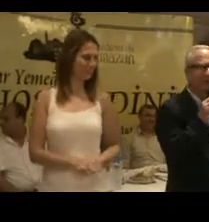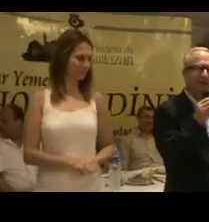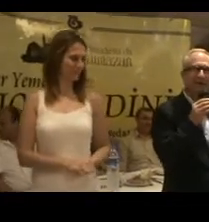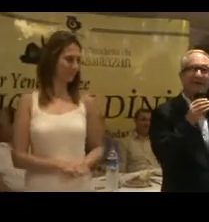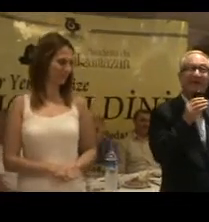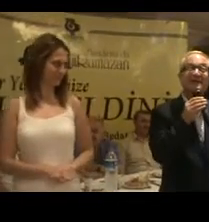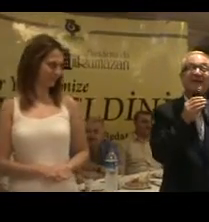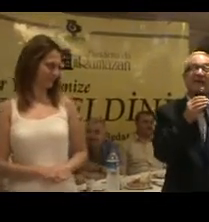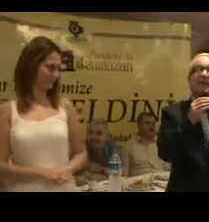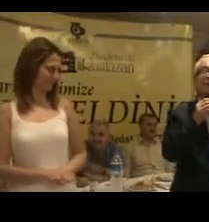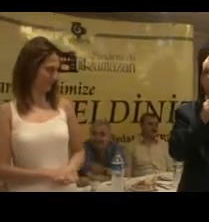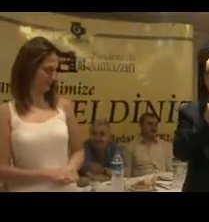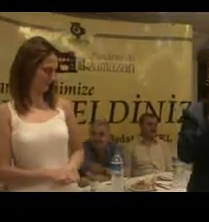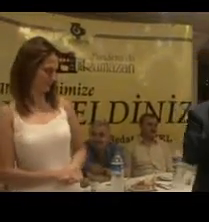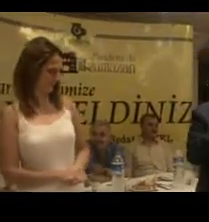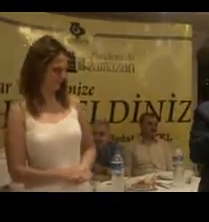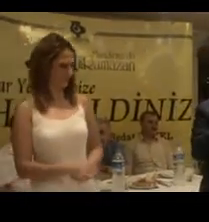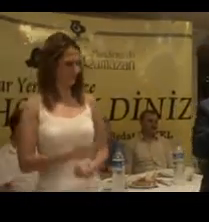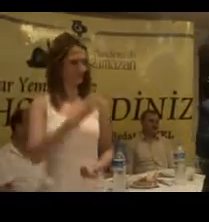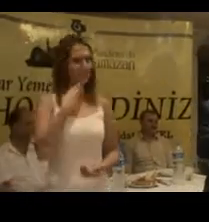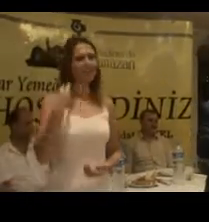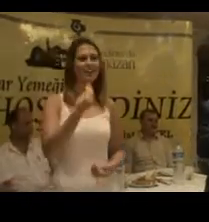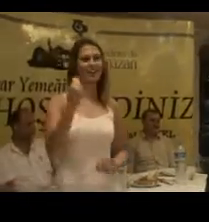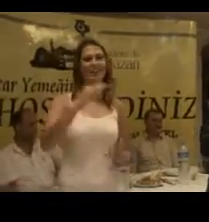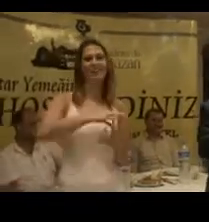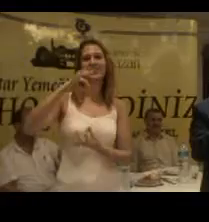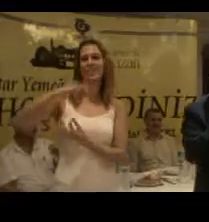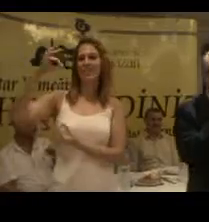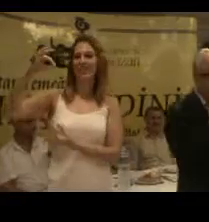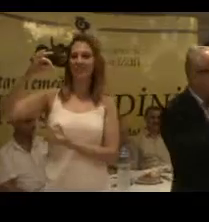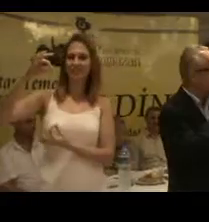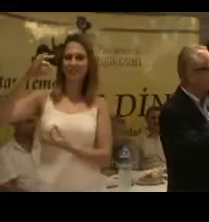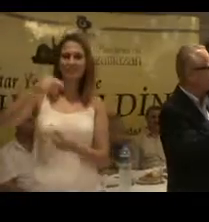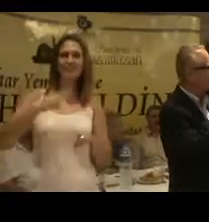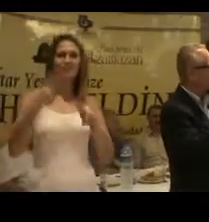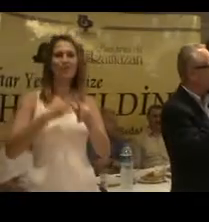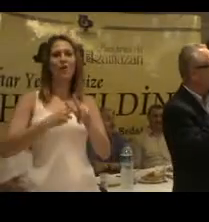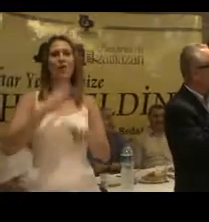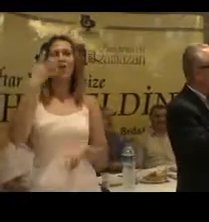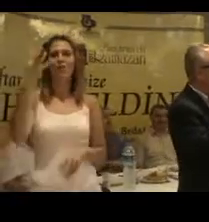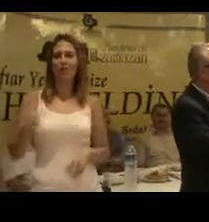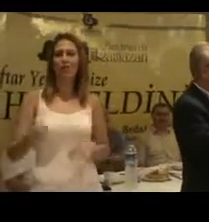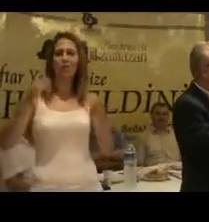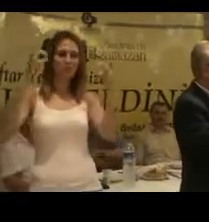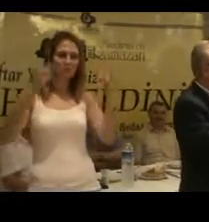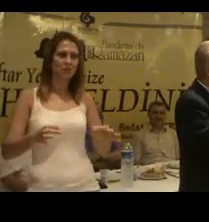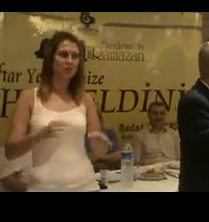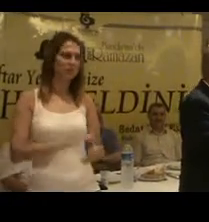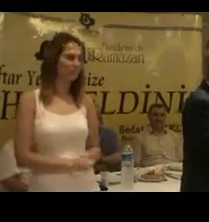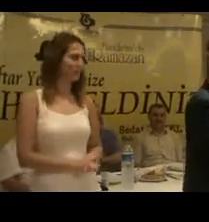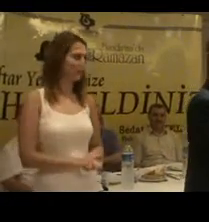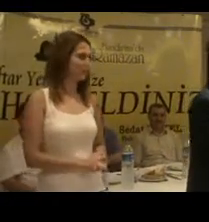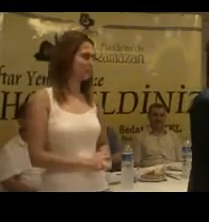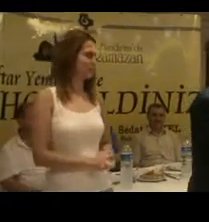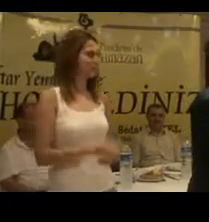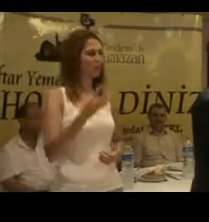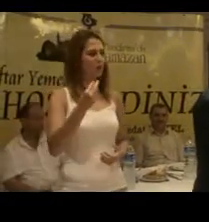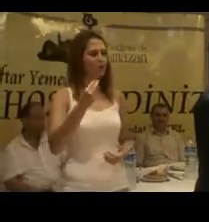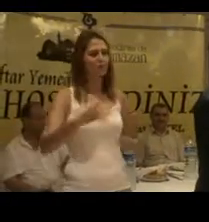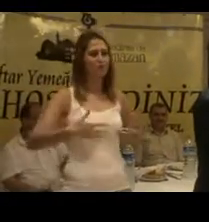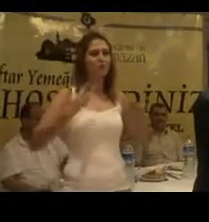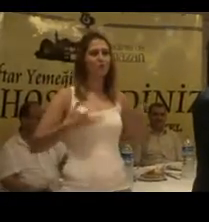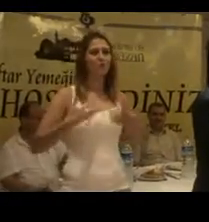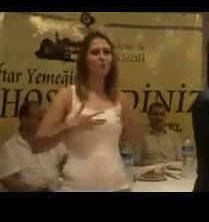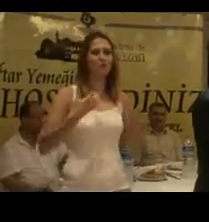şekilde götürüyorlar ve gençlere örnek oluyorlar. İşte geniş büyük bir aile böyle olur. Ne mutlu bu